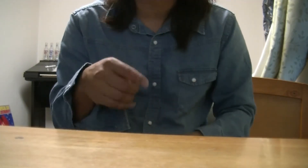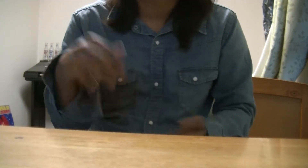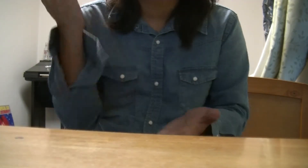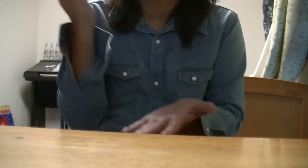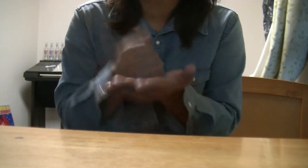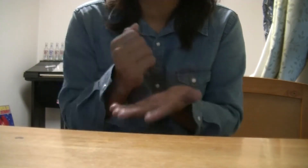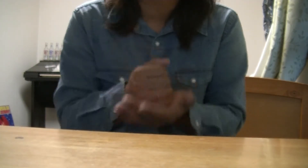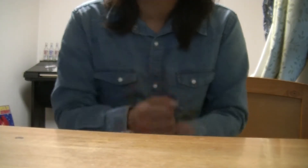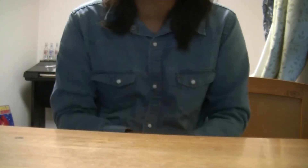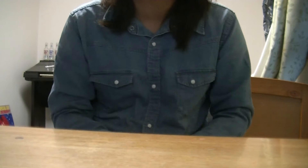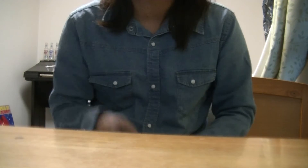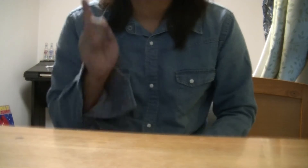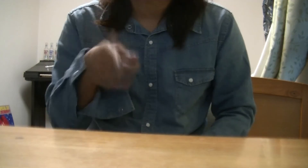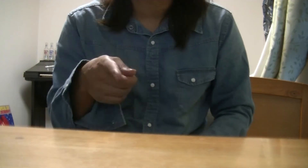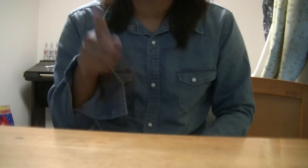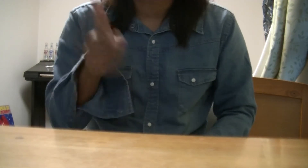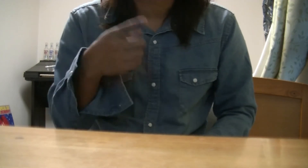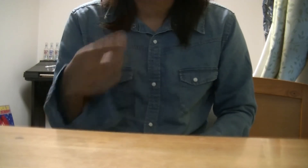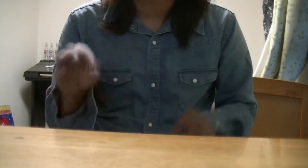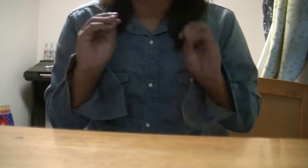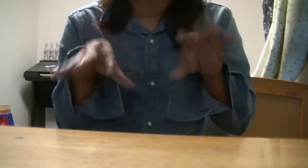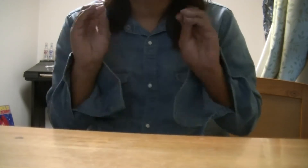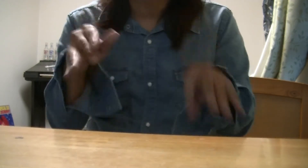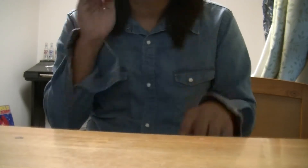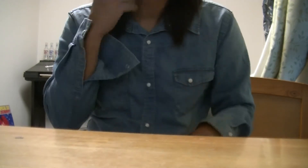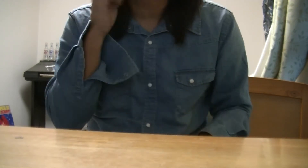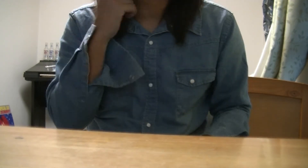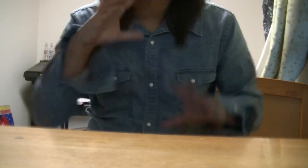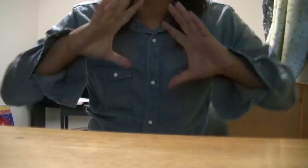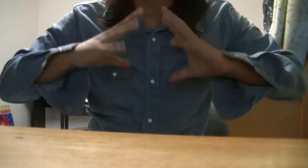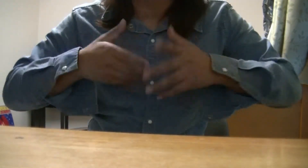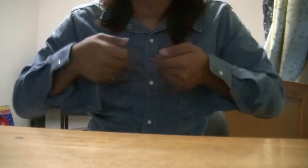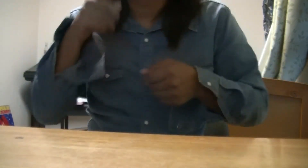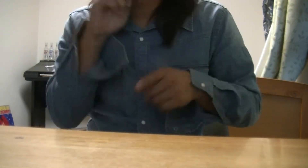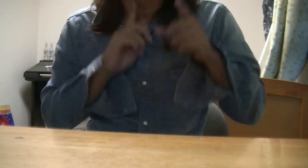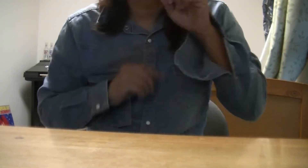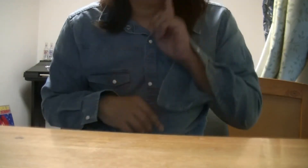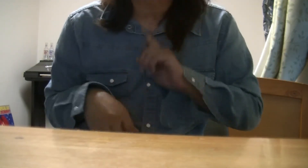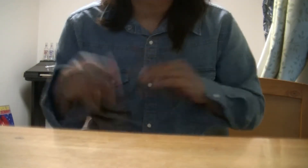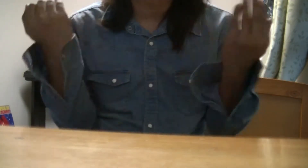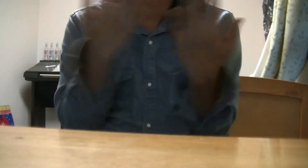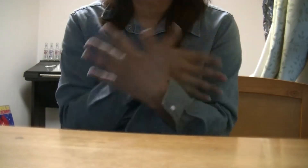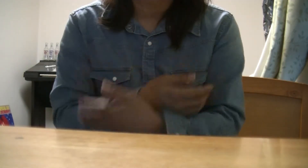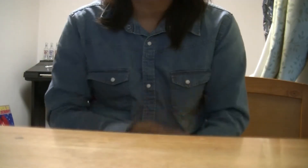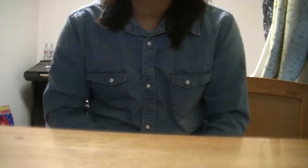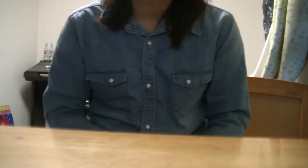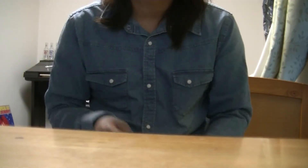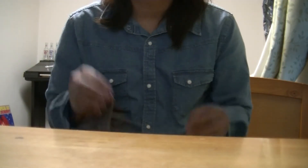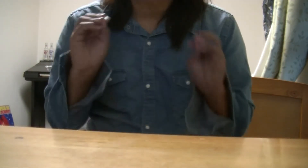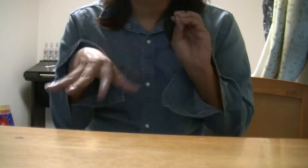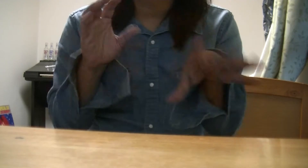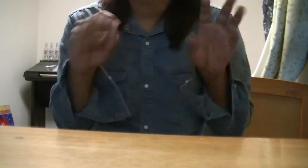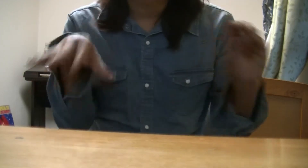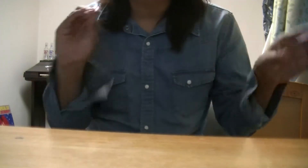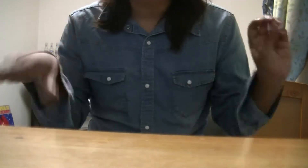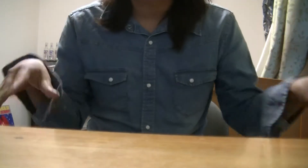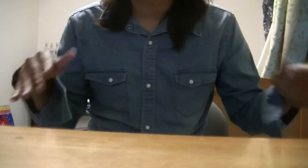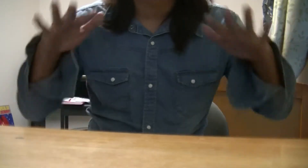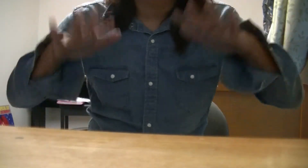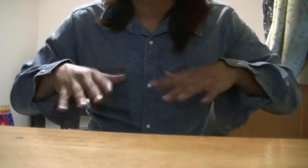、そういう人がいるから発信しないなんて言ってると世界は暗くなるぞ。影響力って今と違うところに